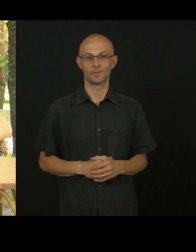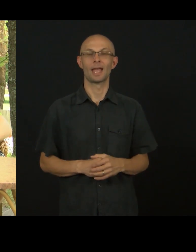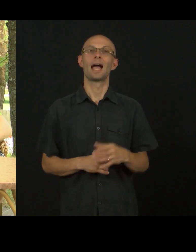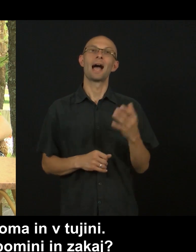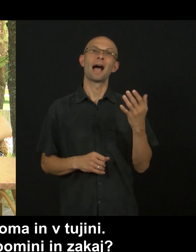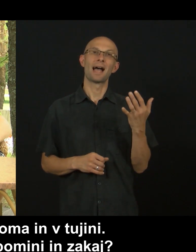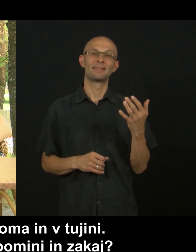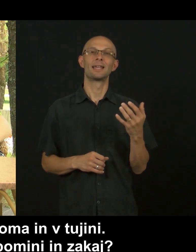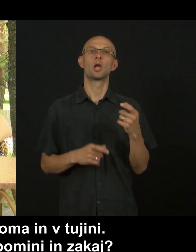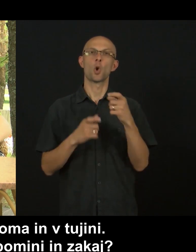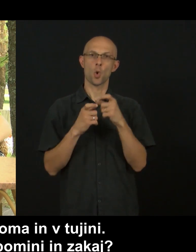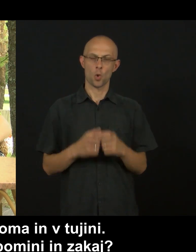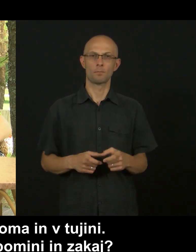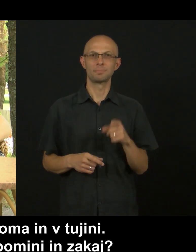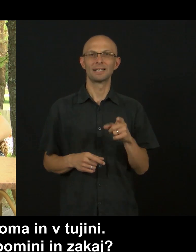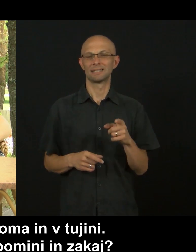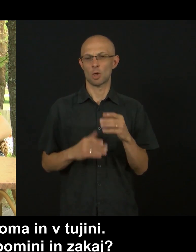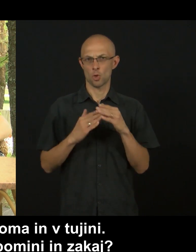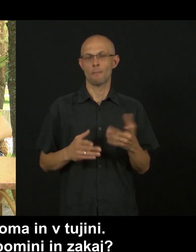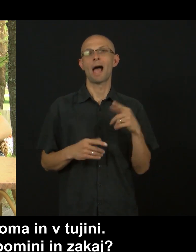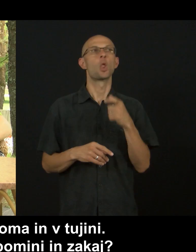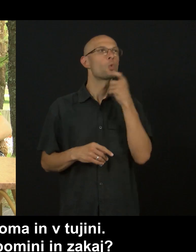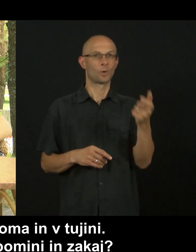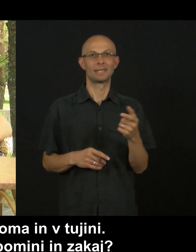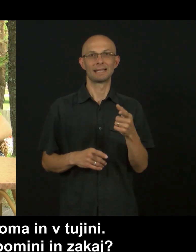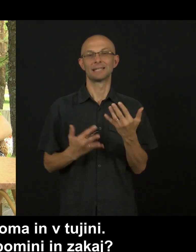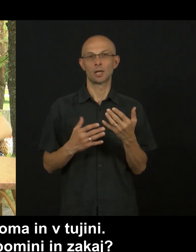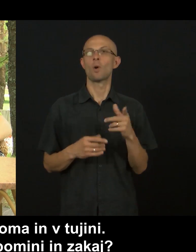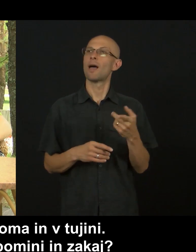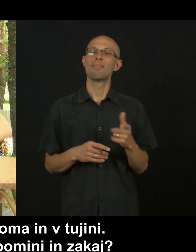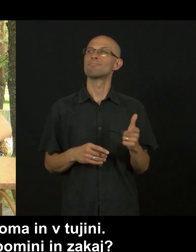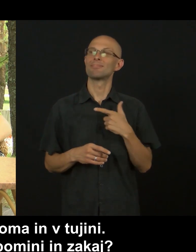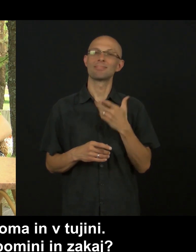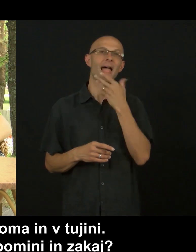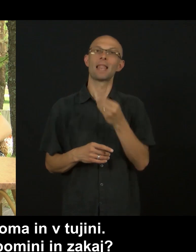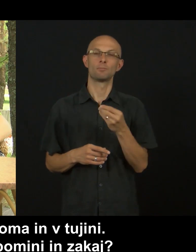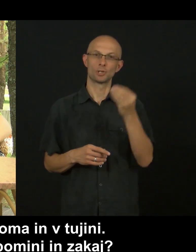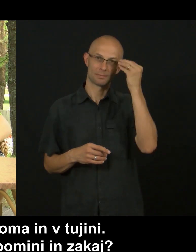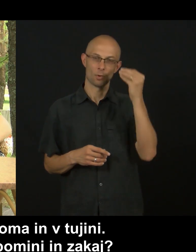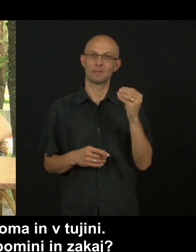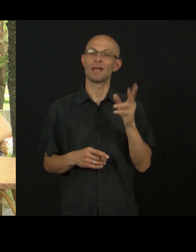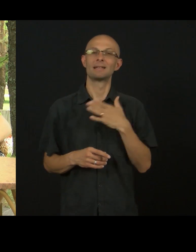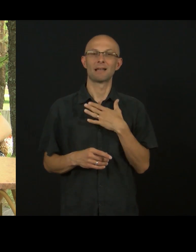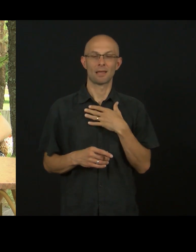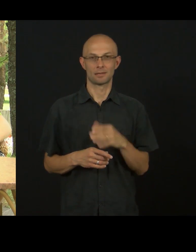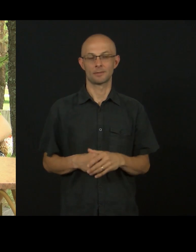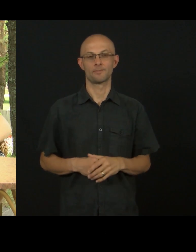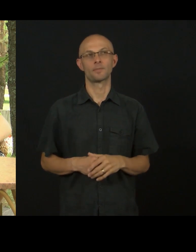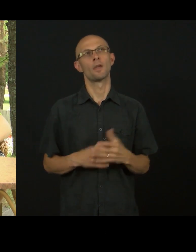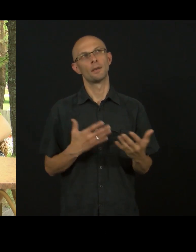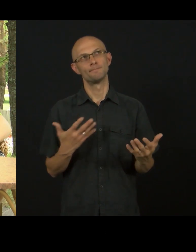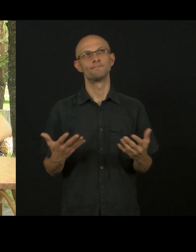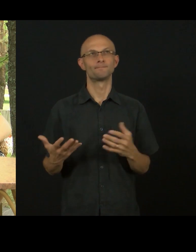Dobar. Kateri klub in za katerega ti igral doma in v tujini bil najlepši spomini in zakaj?